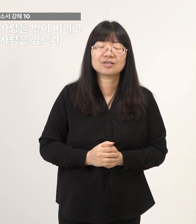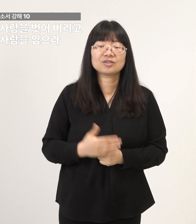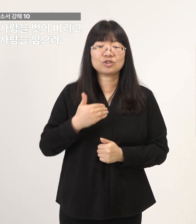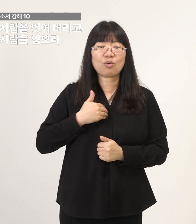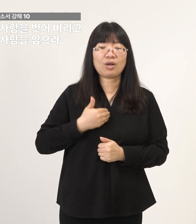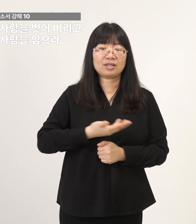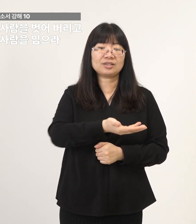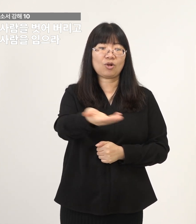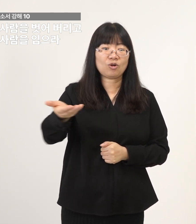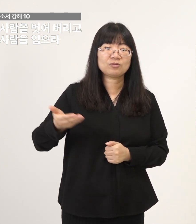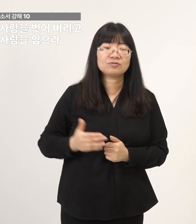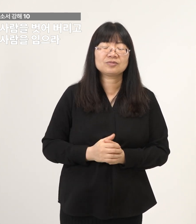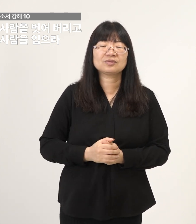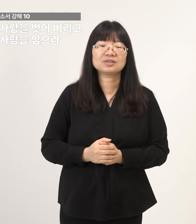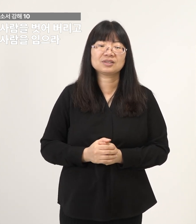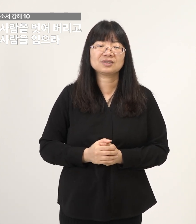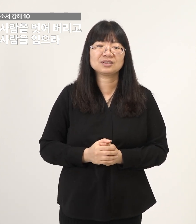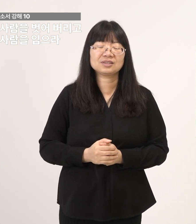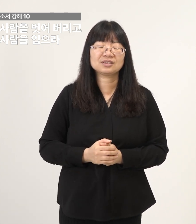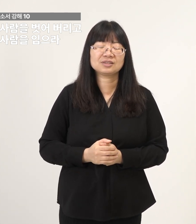저와 여러분들은